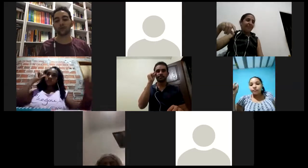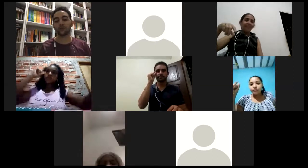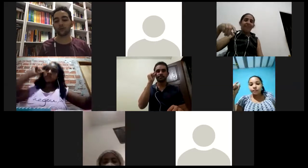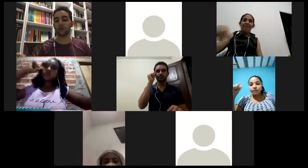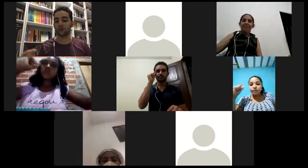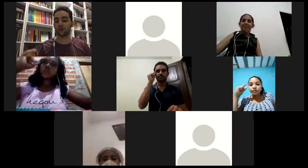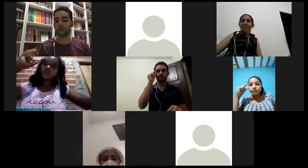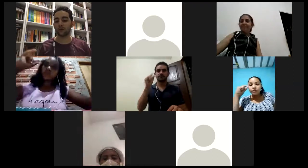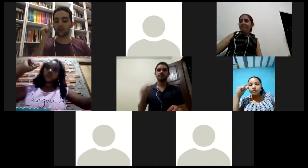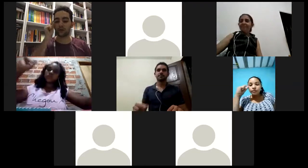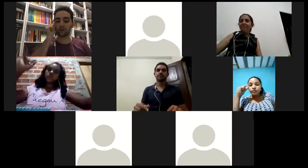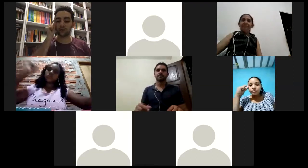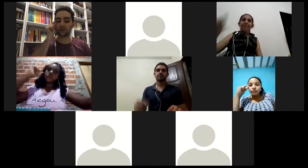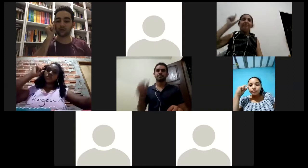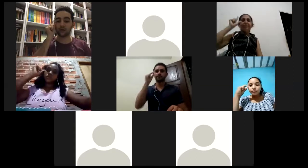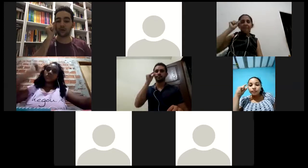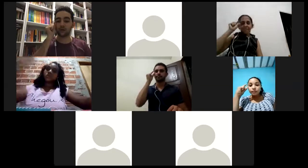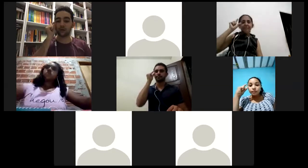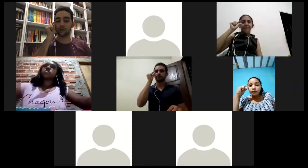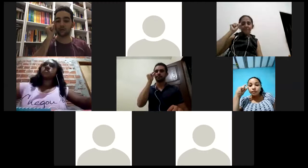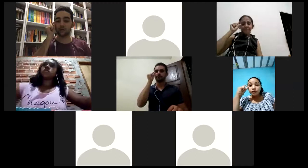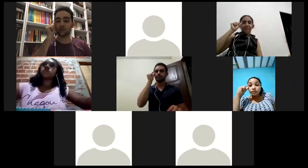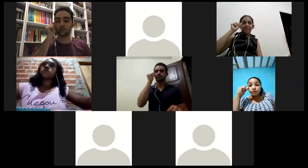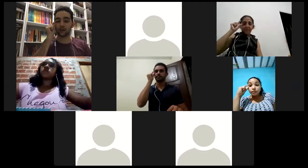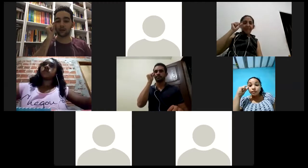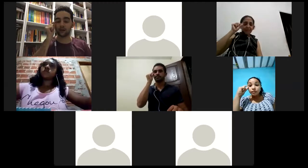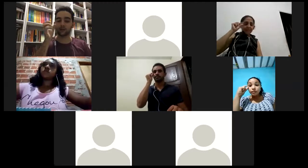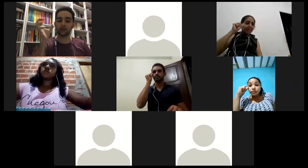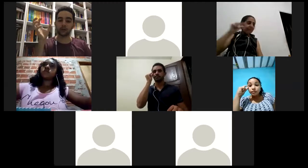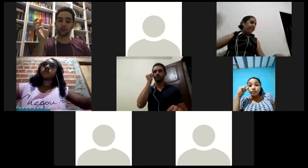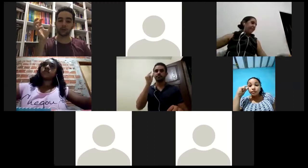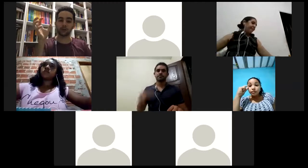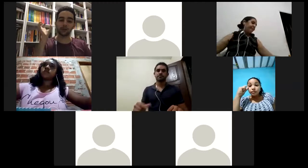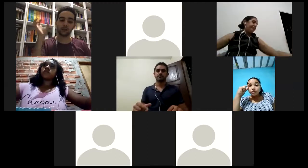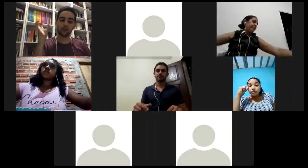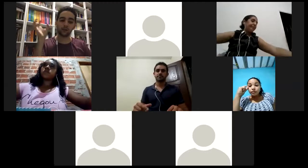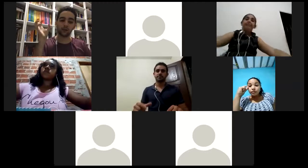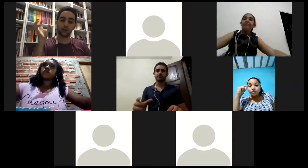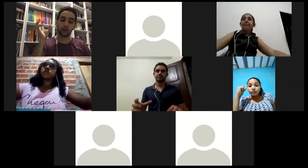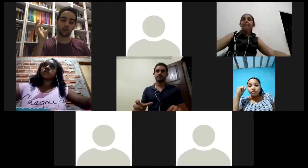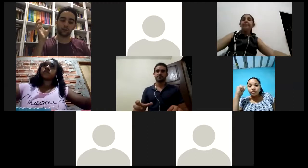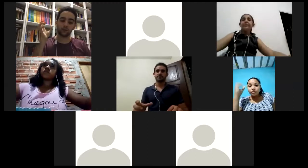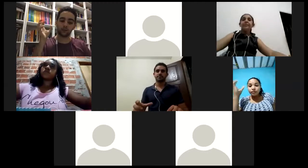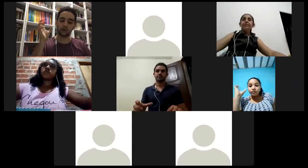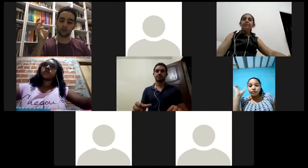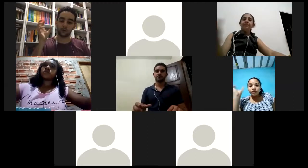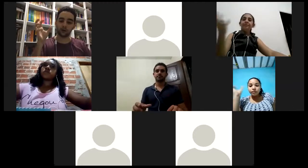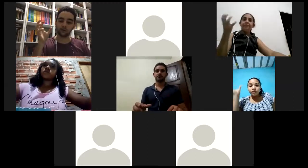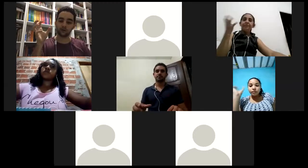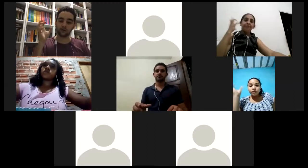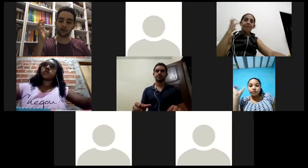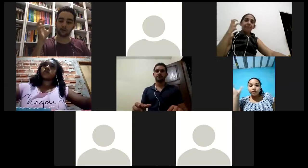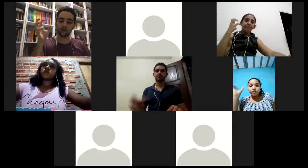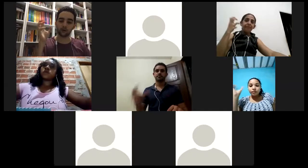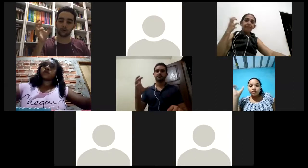dá sono. Então, o mesmo sinal, os dois. Só que também tem um sinal de maracujá que você pega assim e sacudir. Que é quando eu vou lá no supermercado